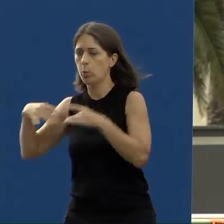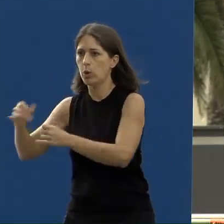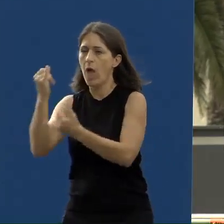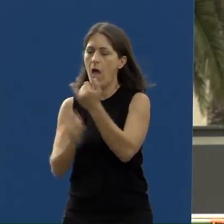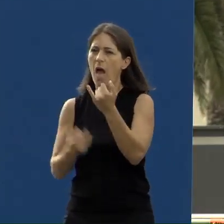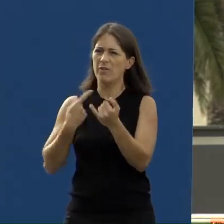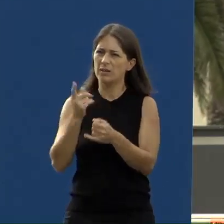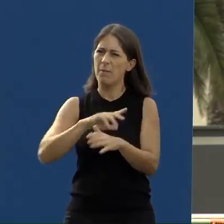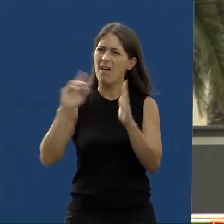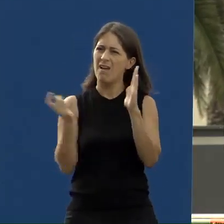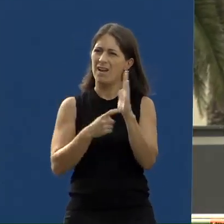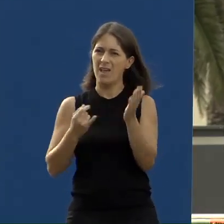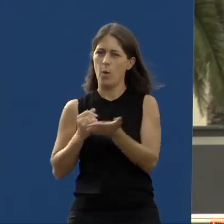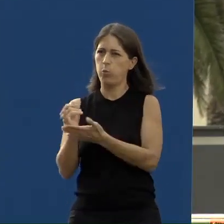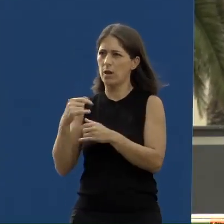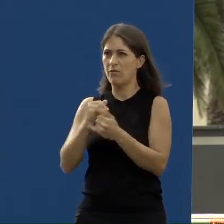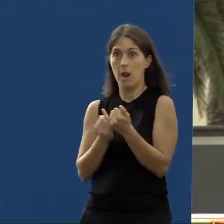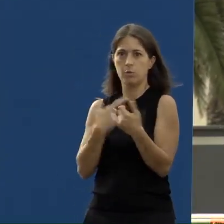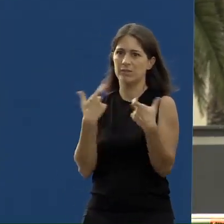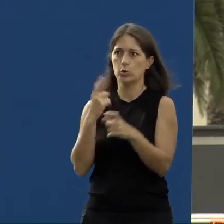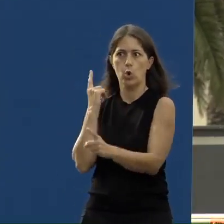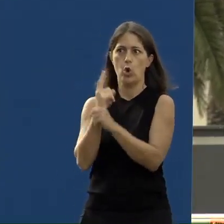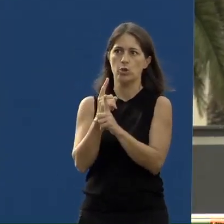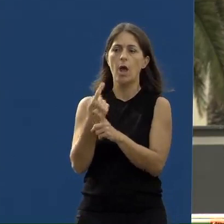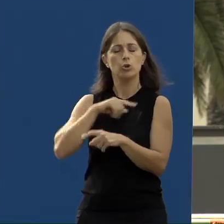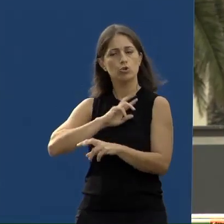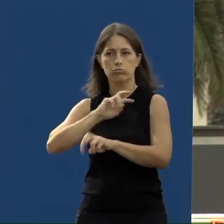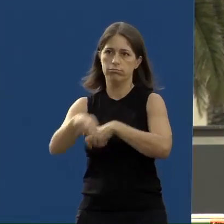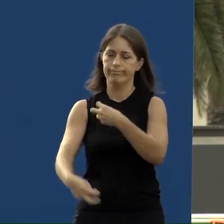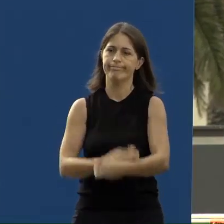dos traballadores do sector. Un país